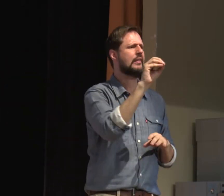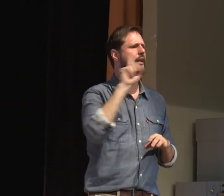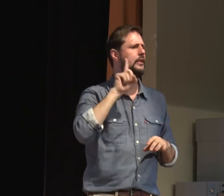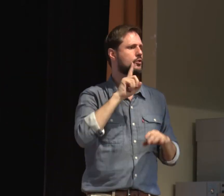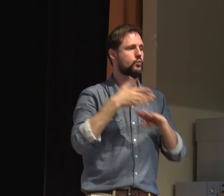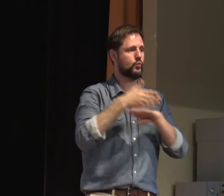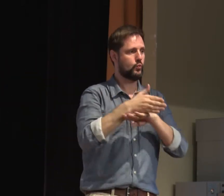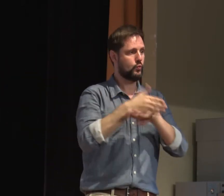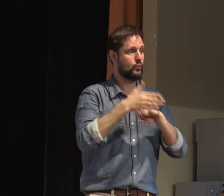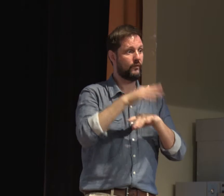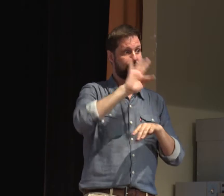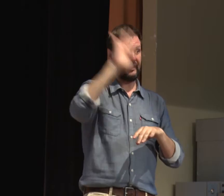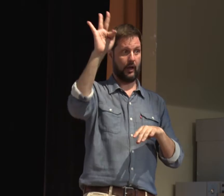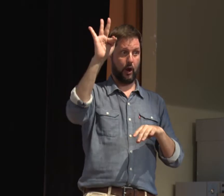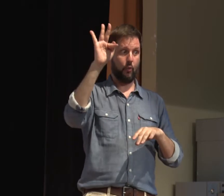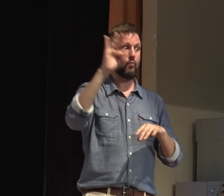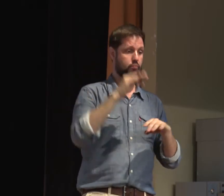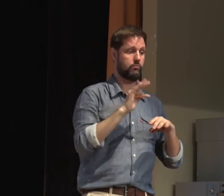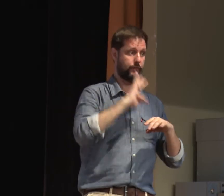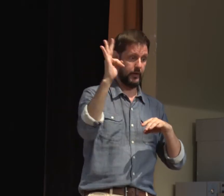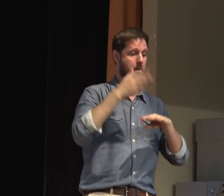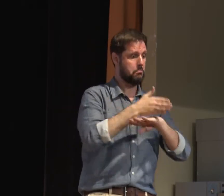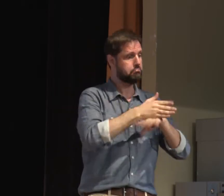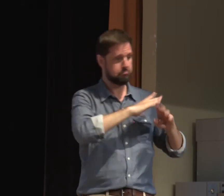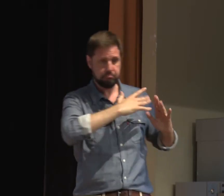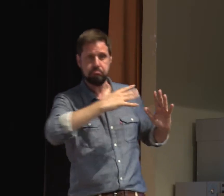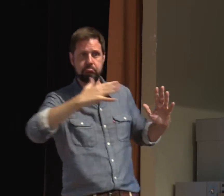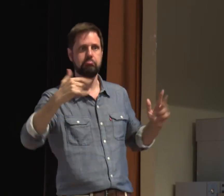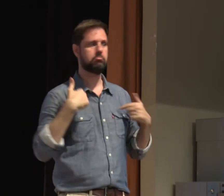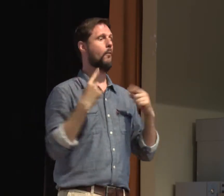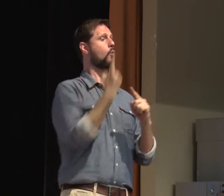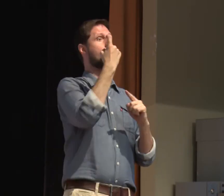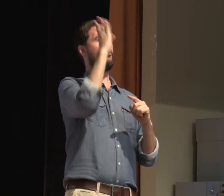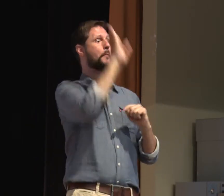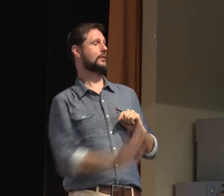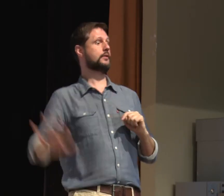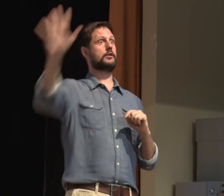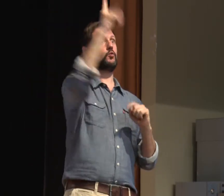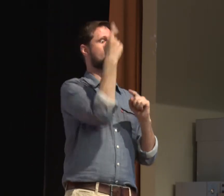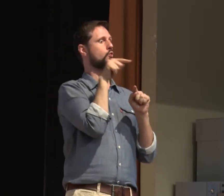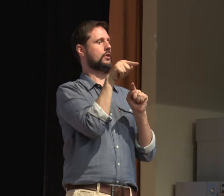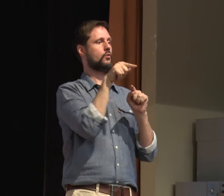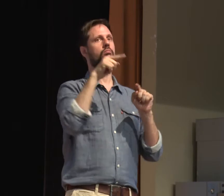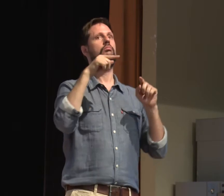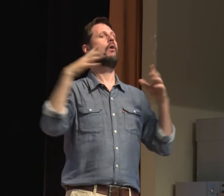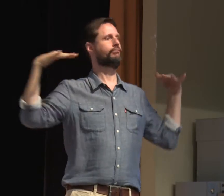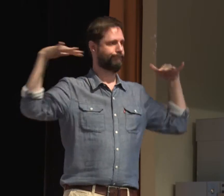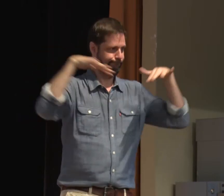E aí, mais ou menos, mais de 30 surdos se interessaram e entraram nesse vestibular. Então, era a única do Brasil que